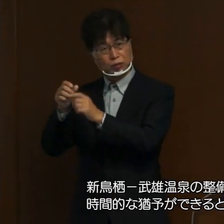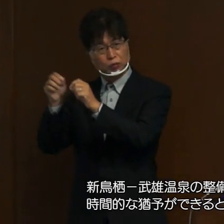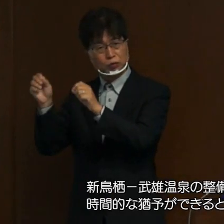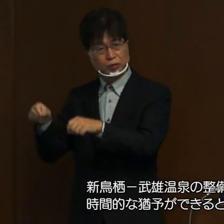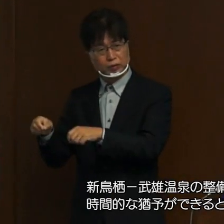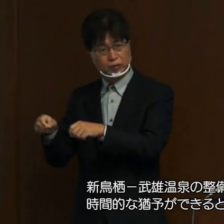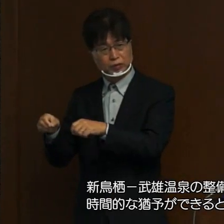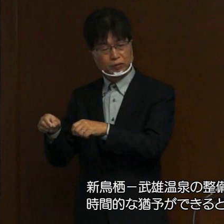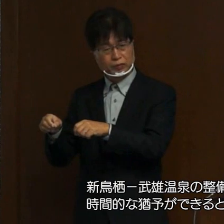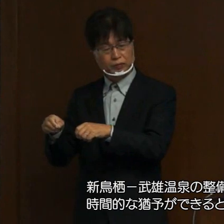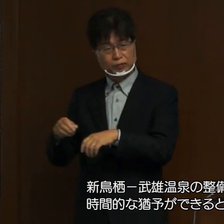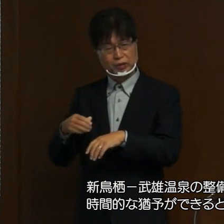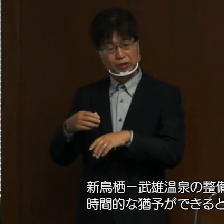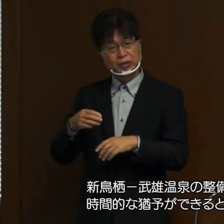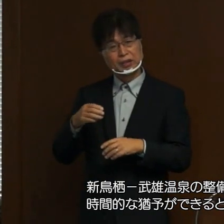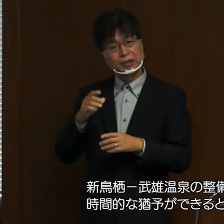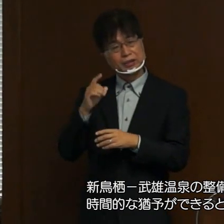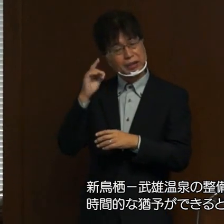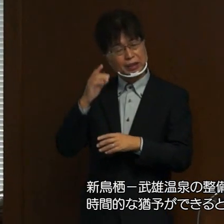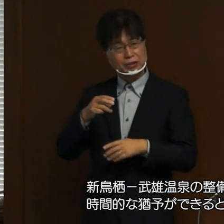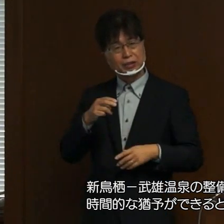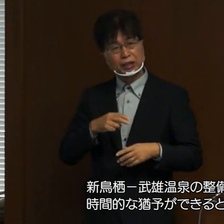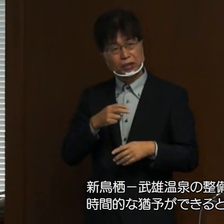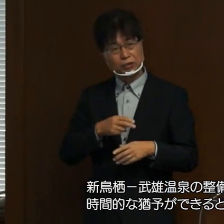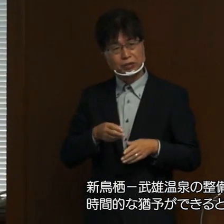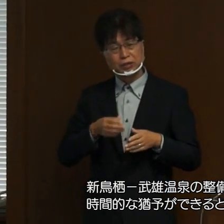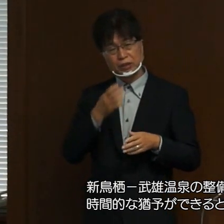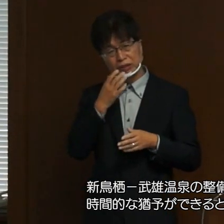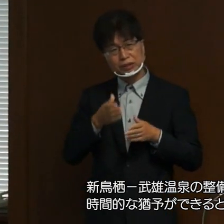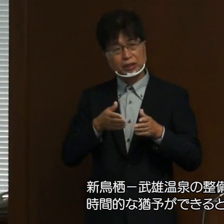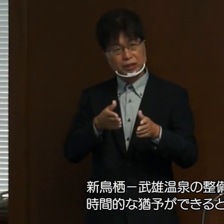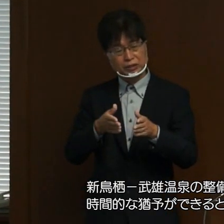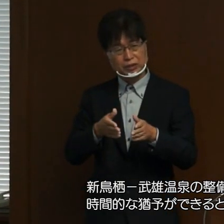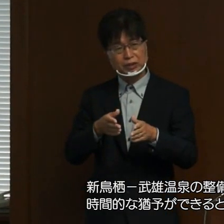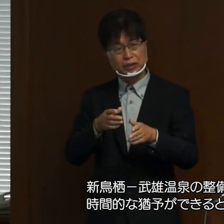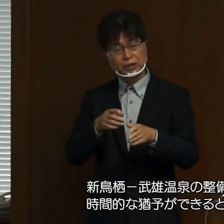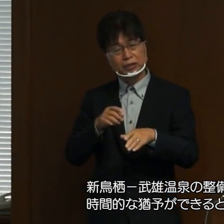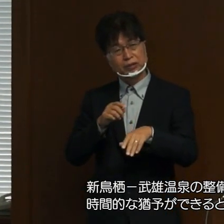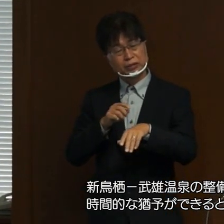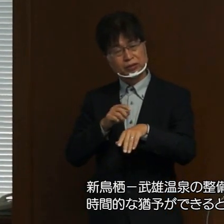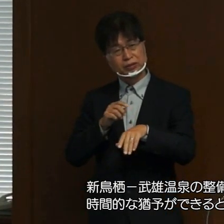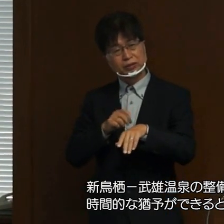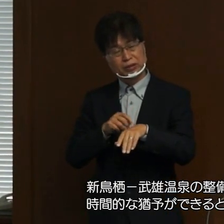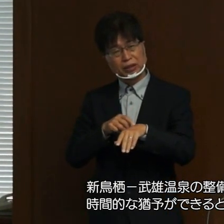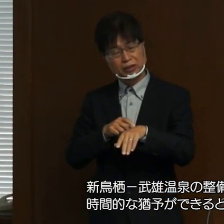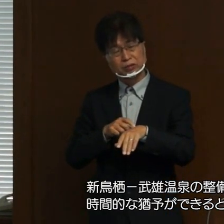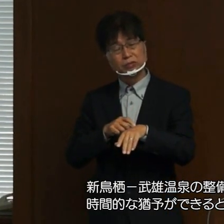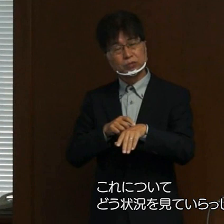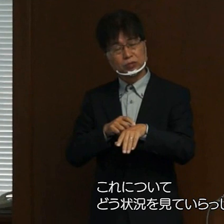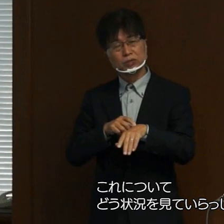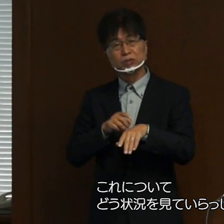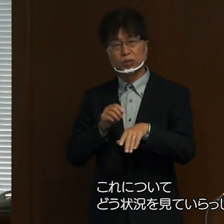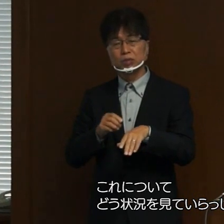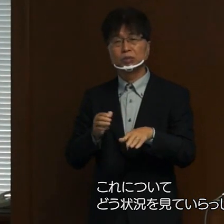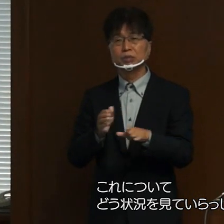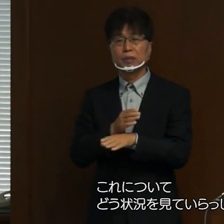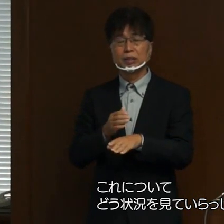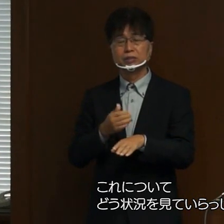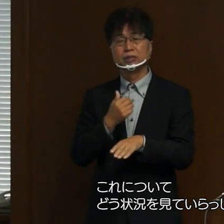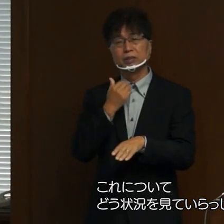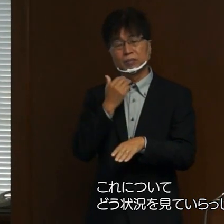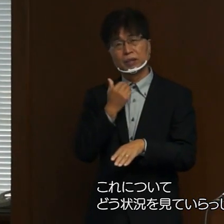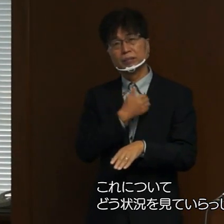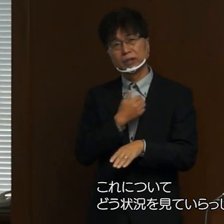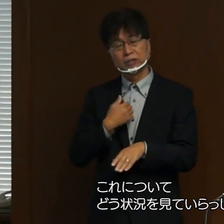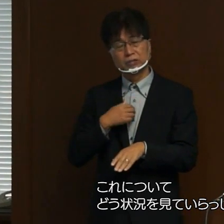新都市武雄温泉の整備方式に関する議論にもその時間的な猶予ができるという見方があります。それについてどう、